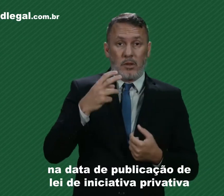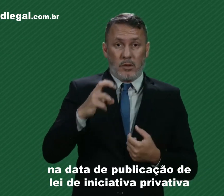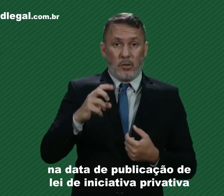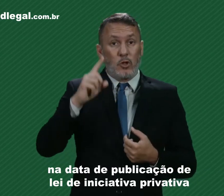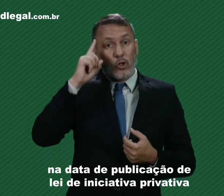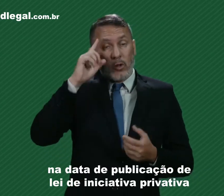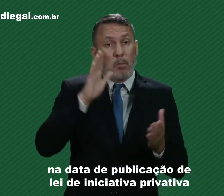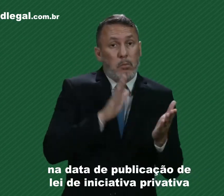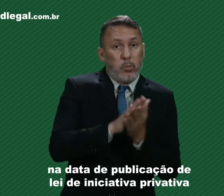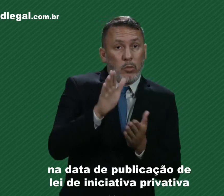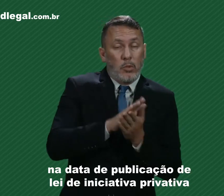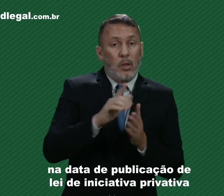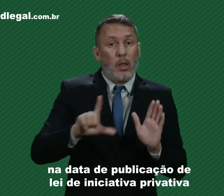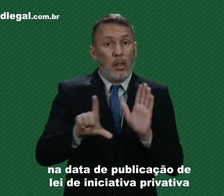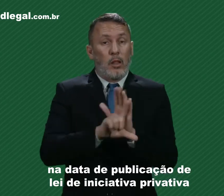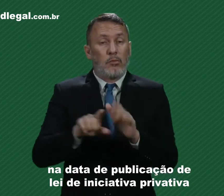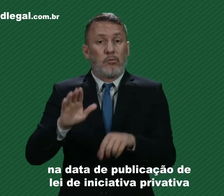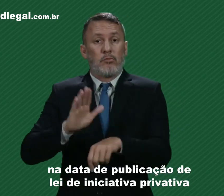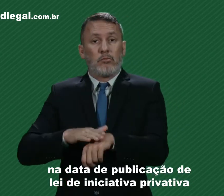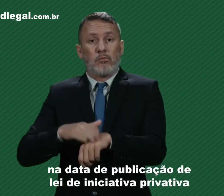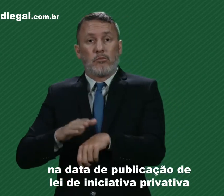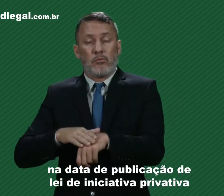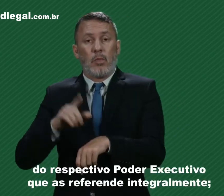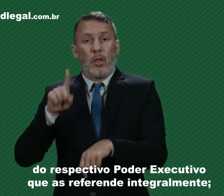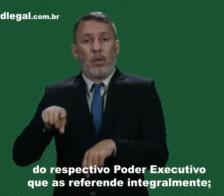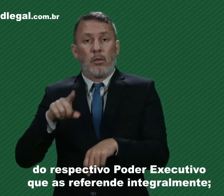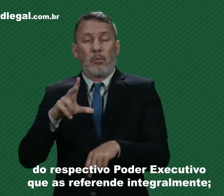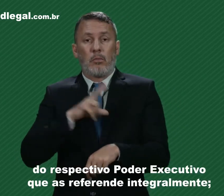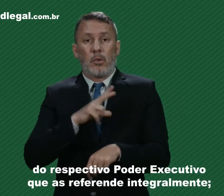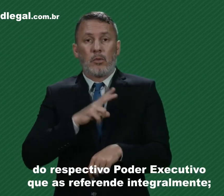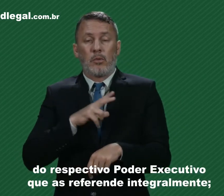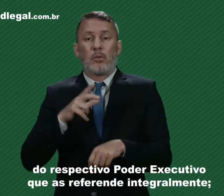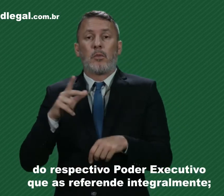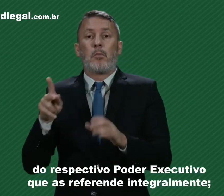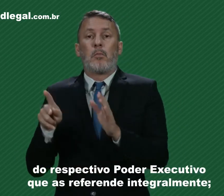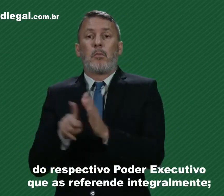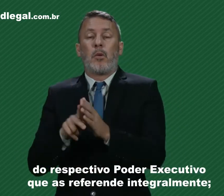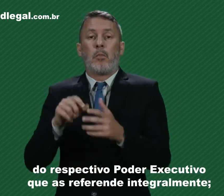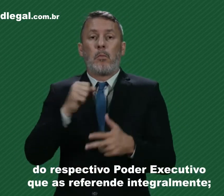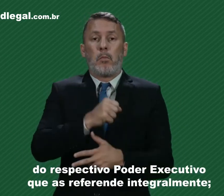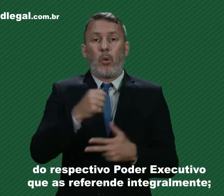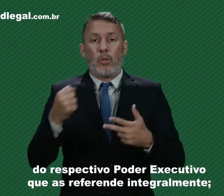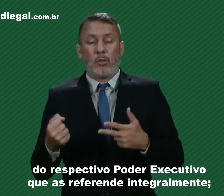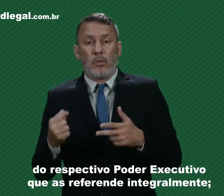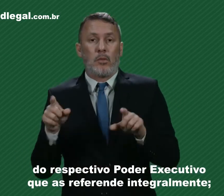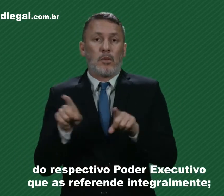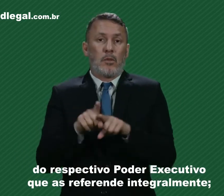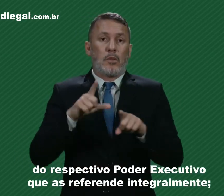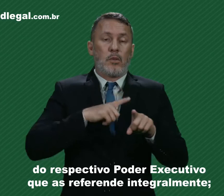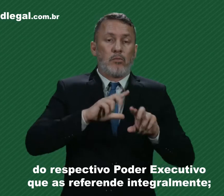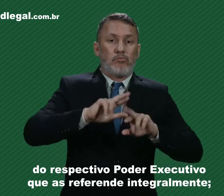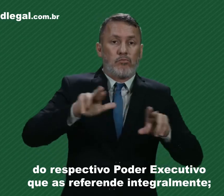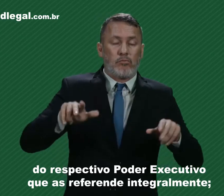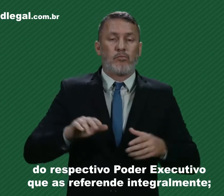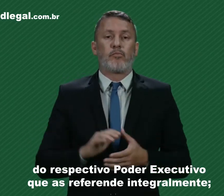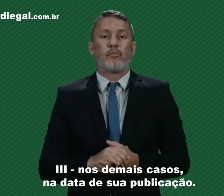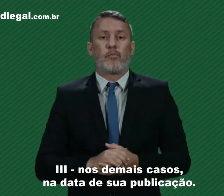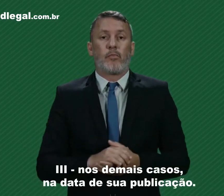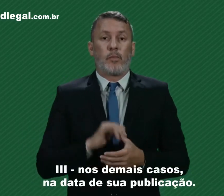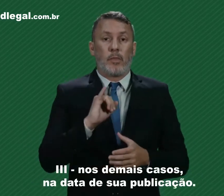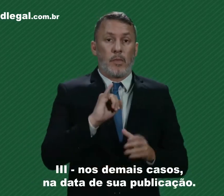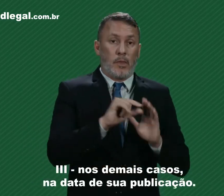data de publicação de lei de iniciativa privativa do respectivo Poder Executivo que as referende